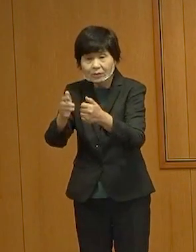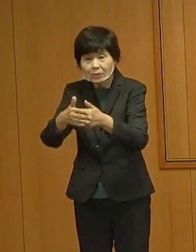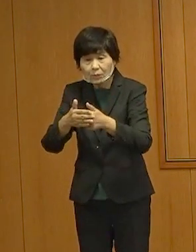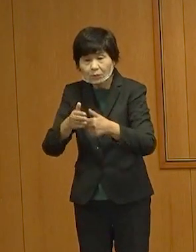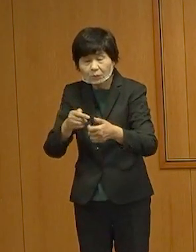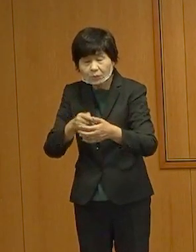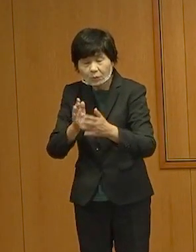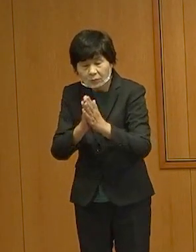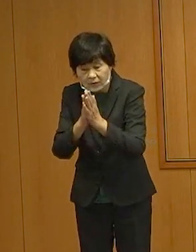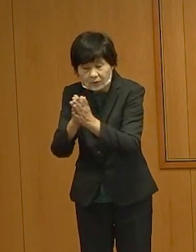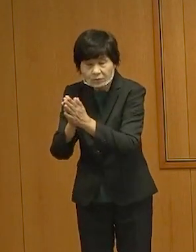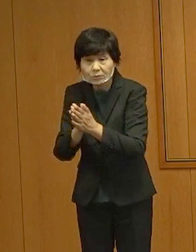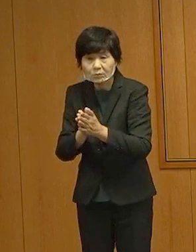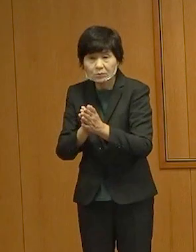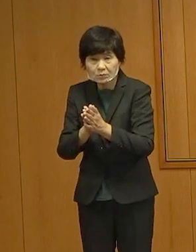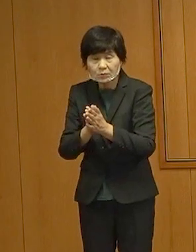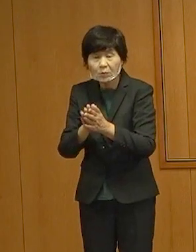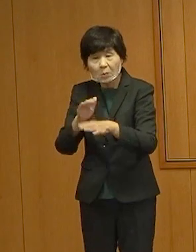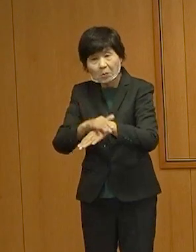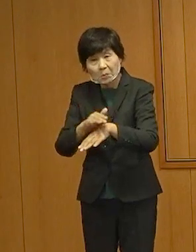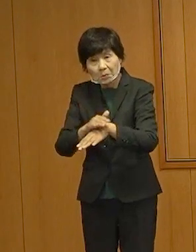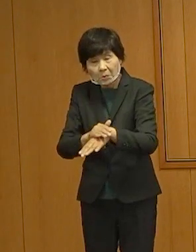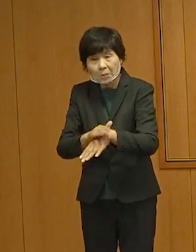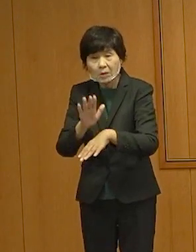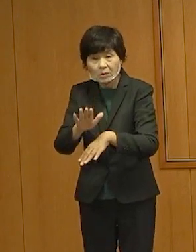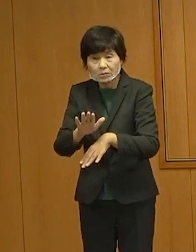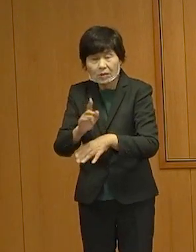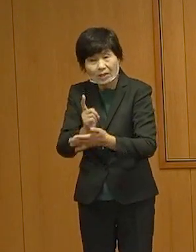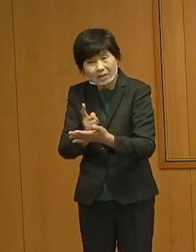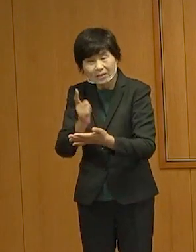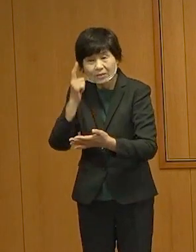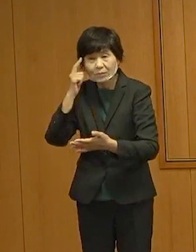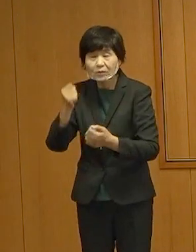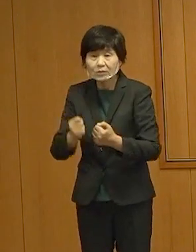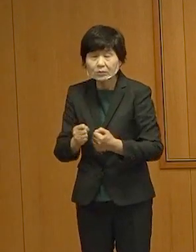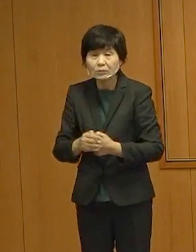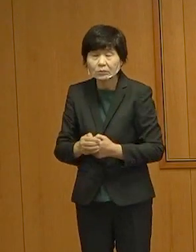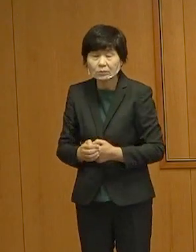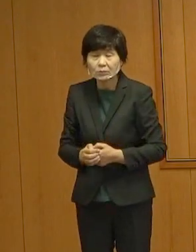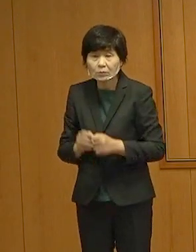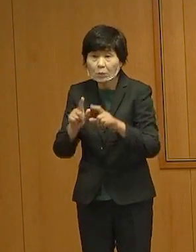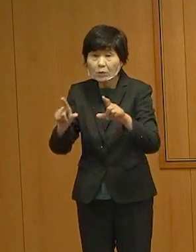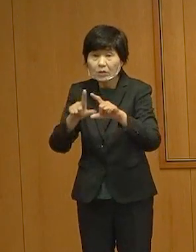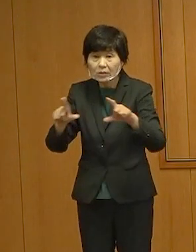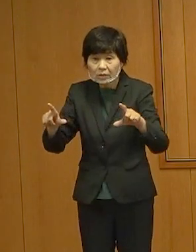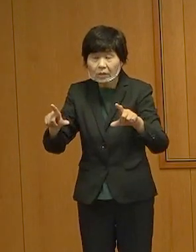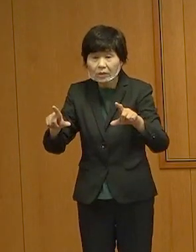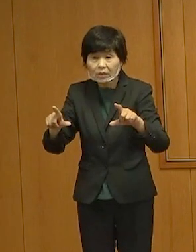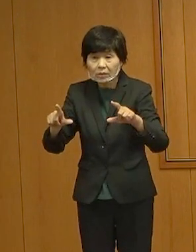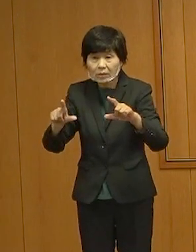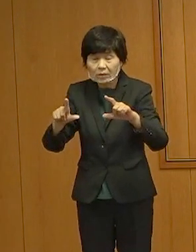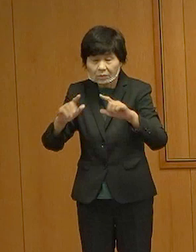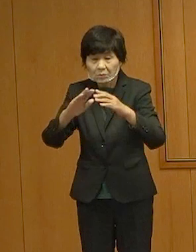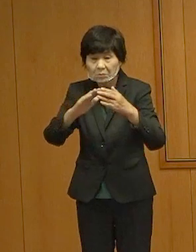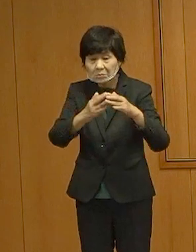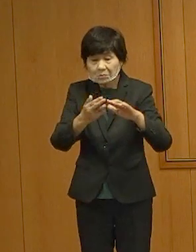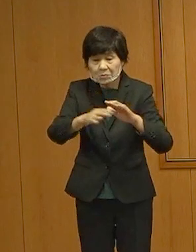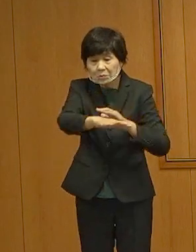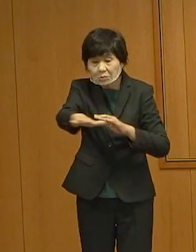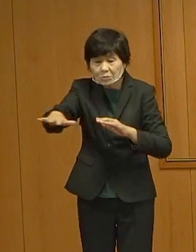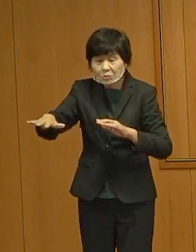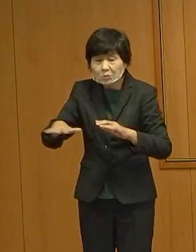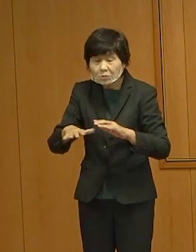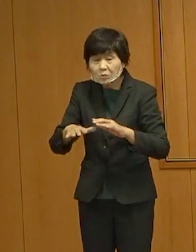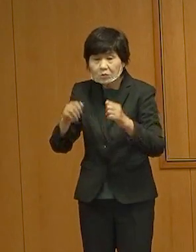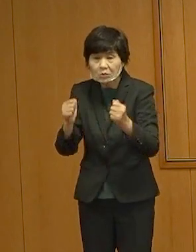かないかなというふうに考えております。で、当然ですが、周辺の住民の方々、それから